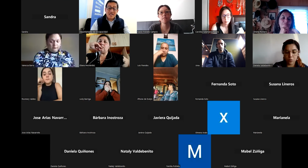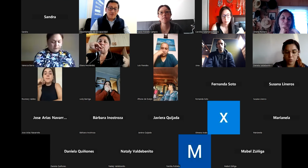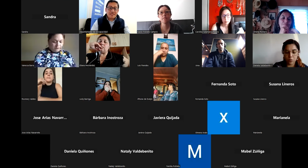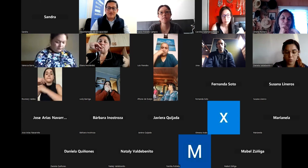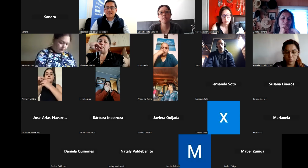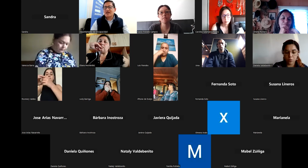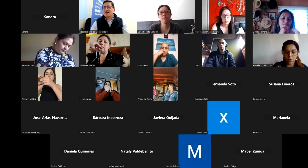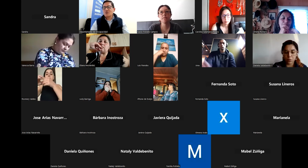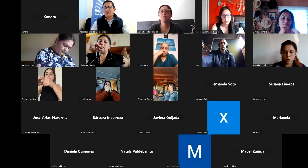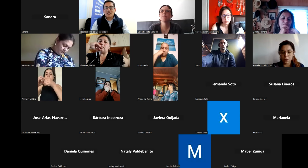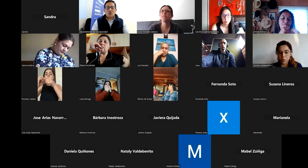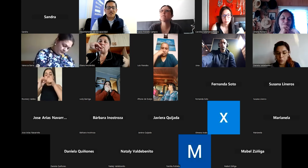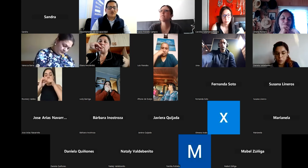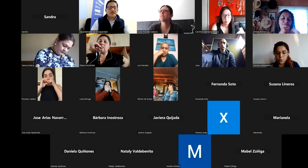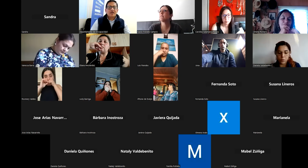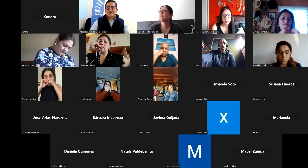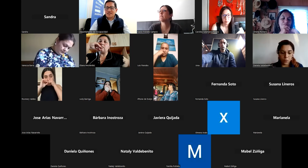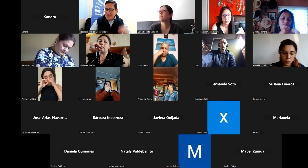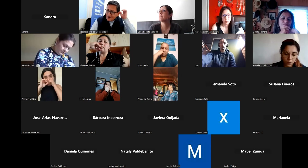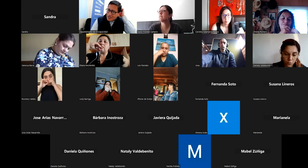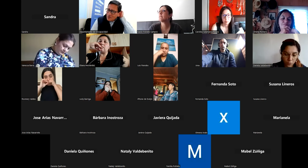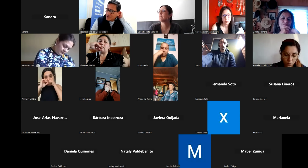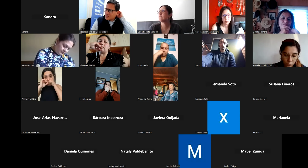generalmente ve los miembros de la comunidad sorda Sandra está levantando la manito